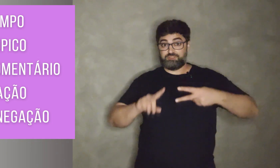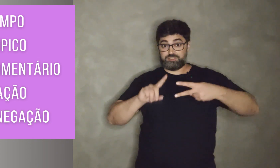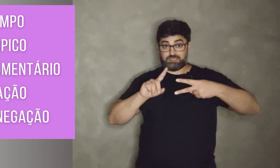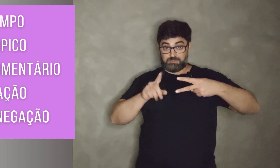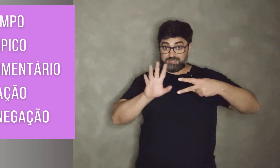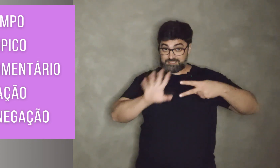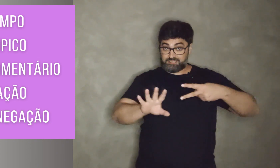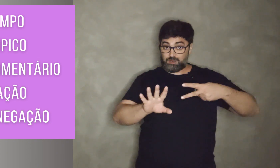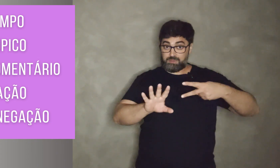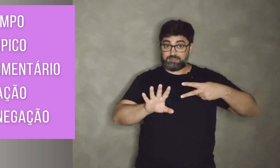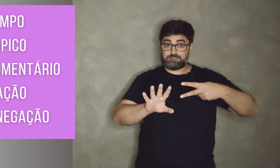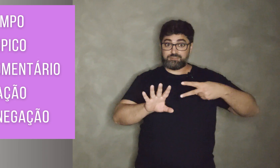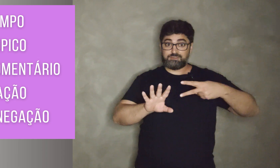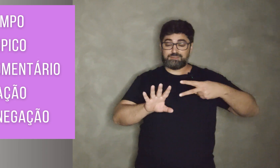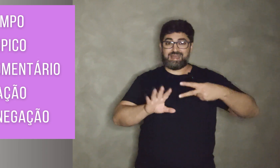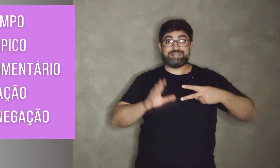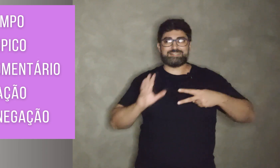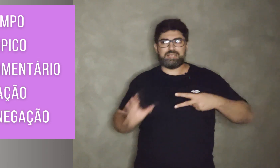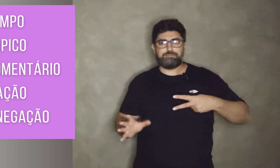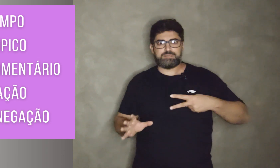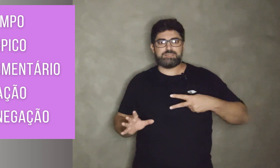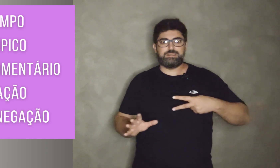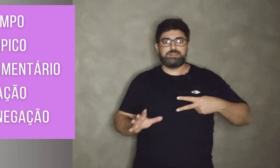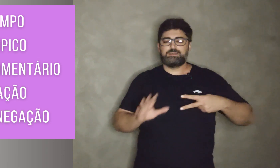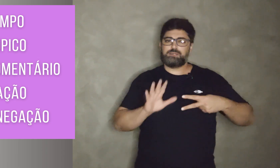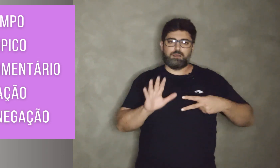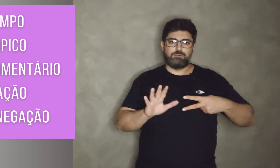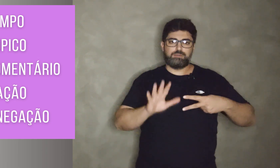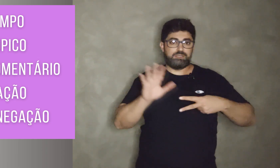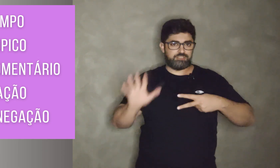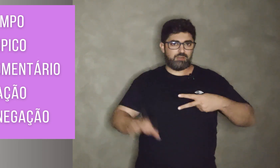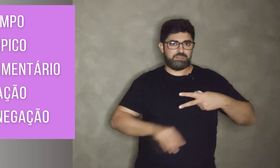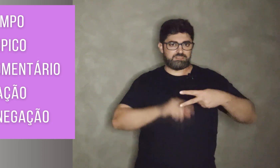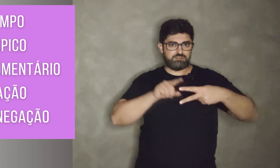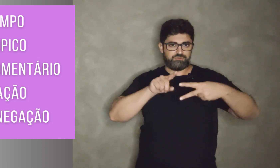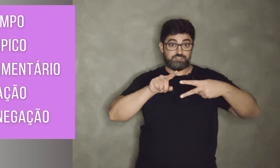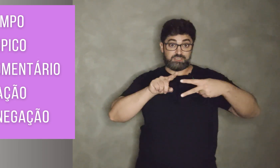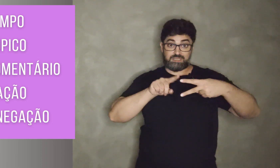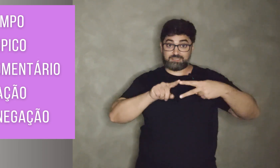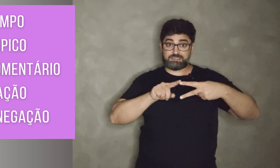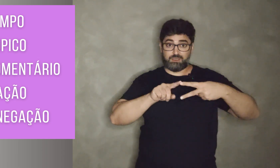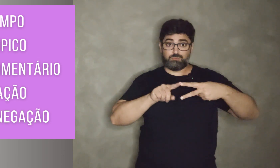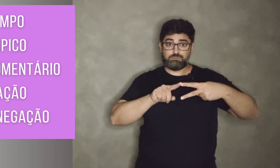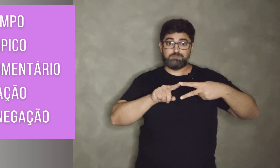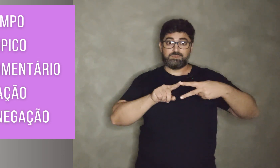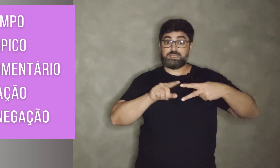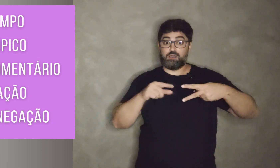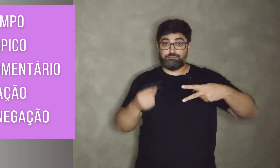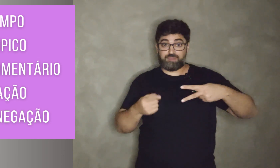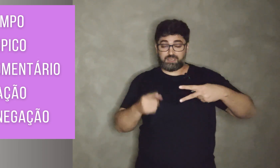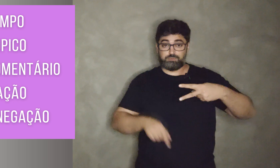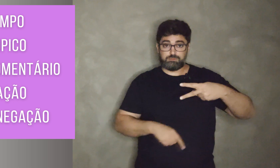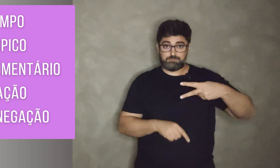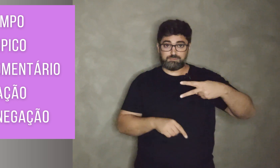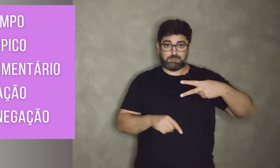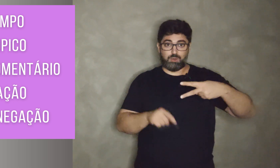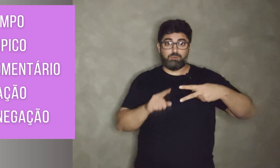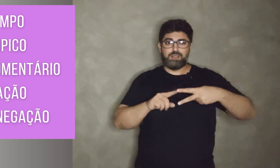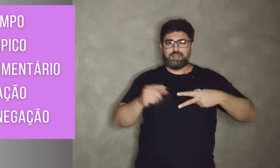divide, tá? É sempre assim? Não, ele geralmente se divide em ação, que é o verbo, tá bom?